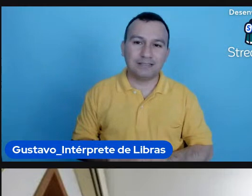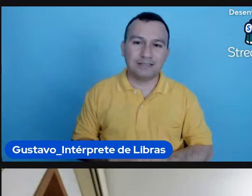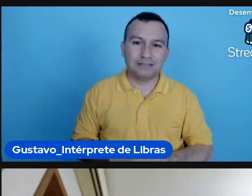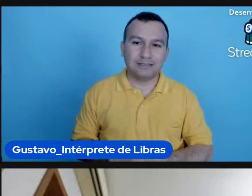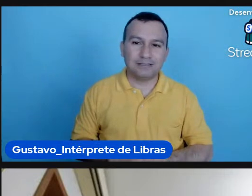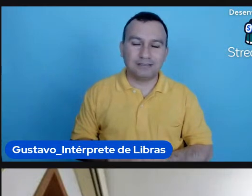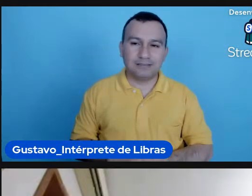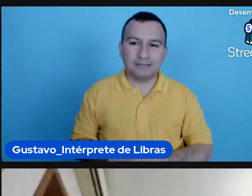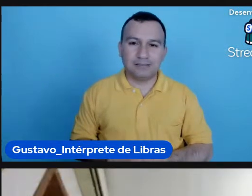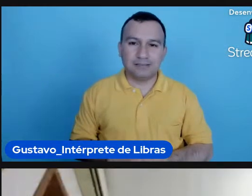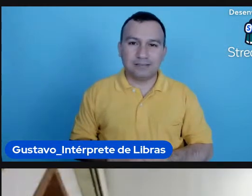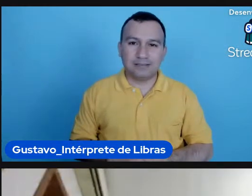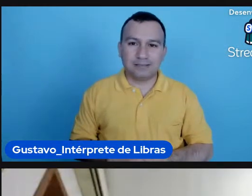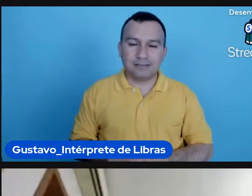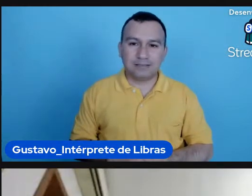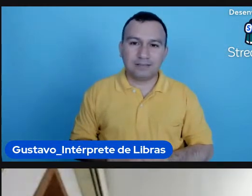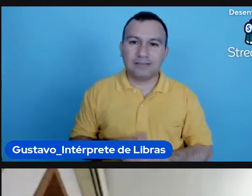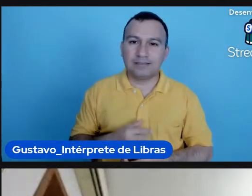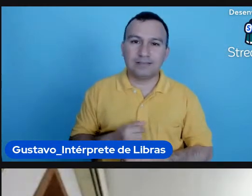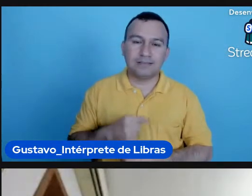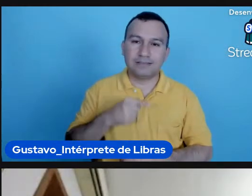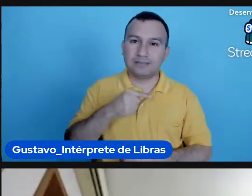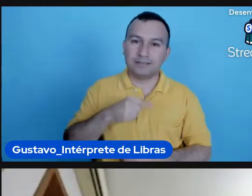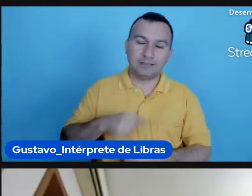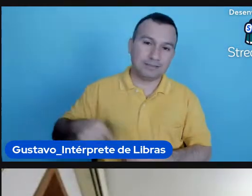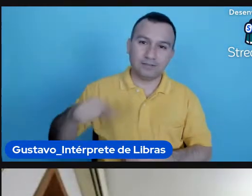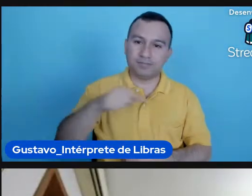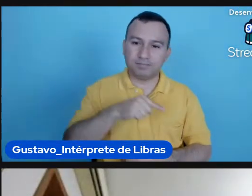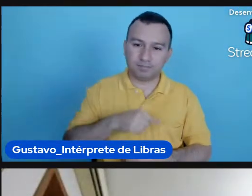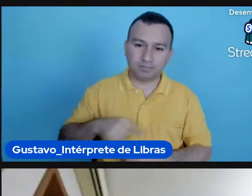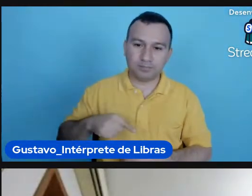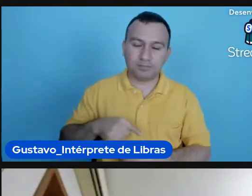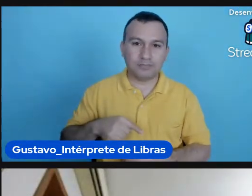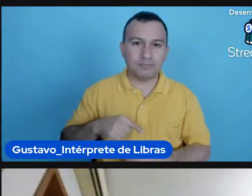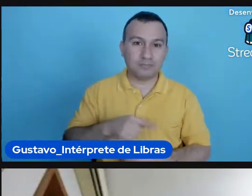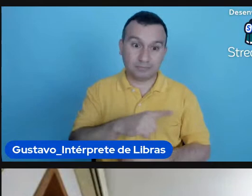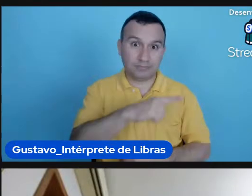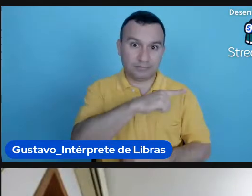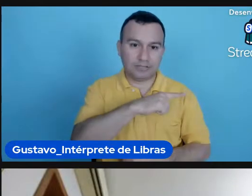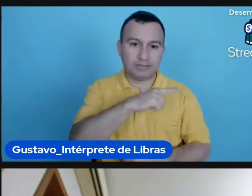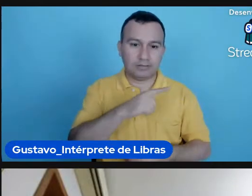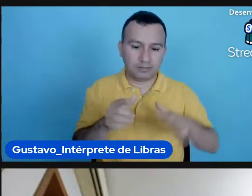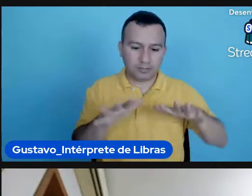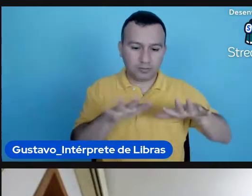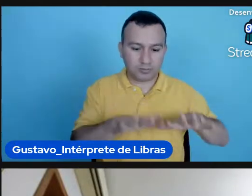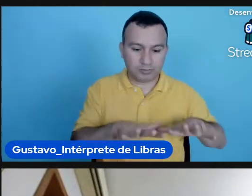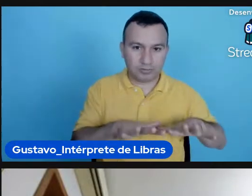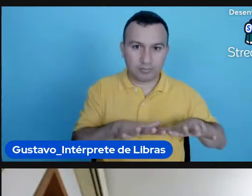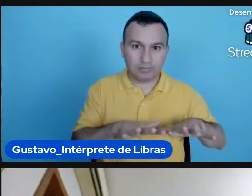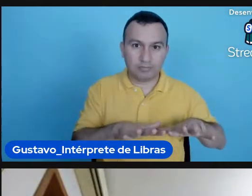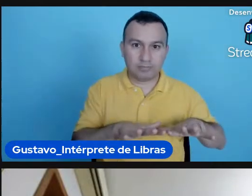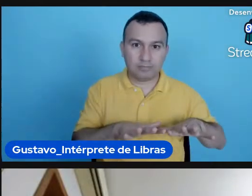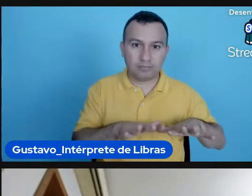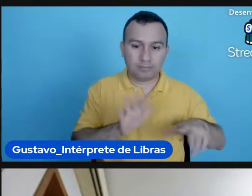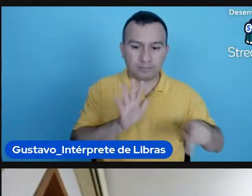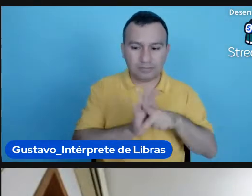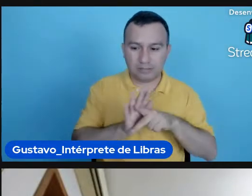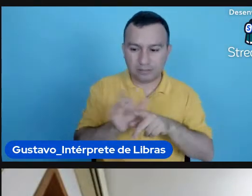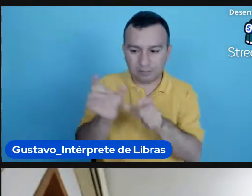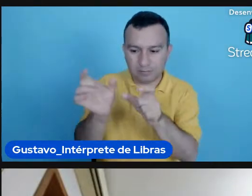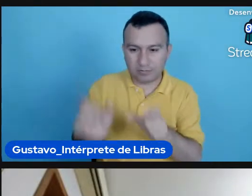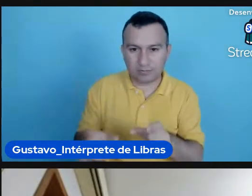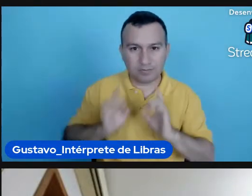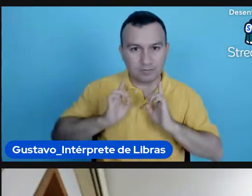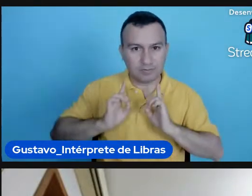uma inclusão que ainda é para as pessoas com deficiência e que ela ainda não é realidade, e de como a gente está lidando com